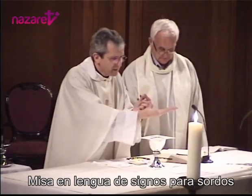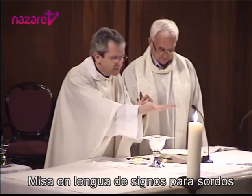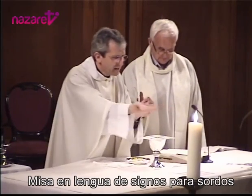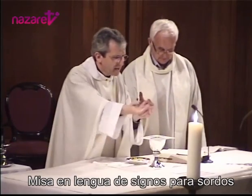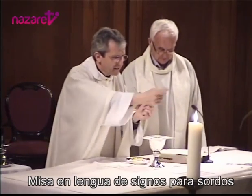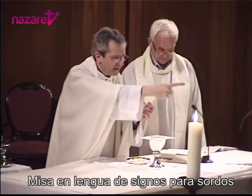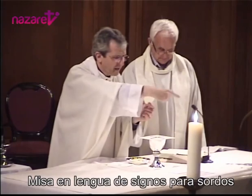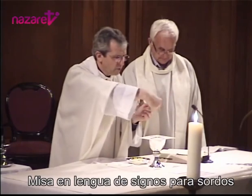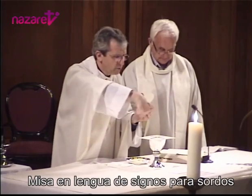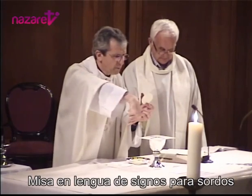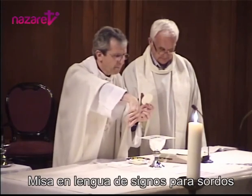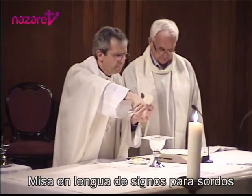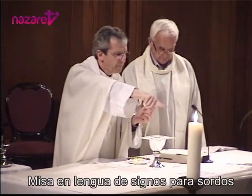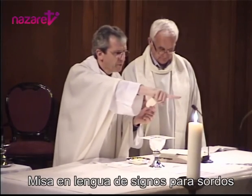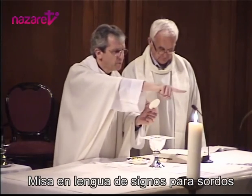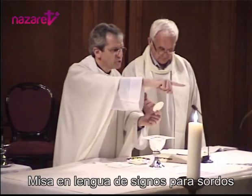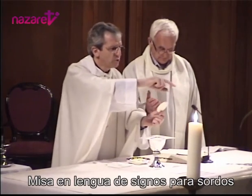será entregado por vosotros».